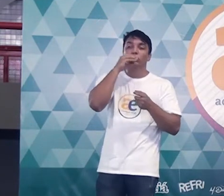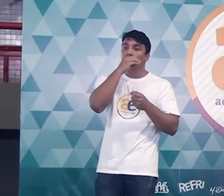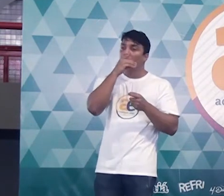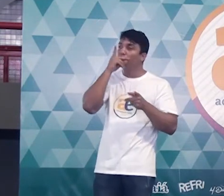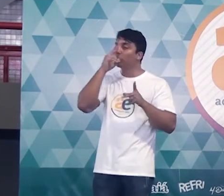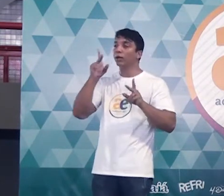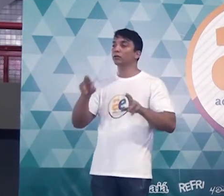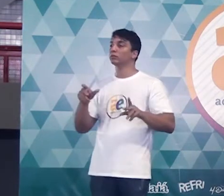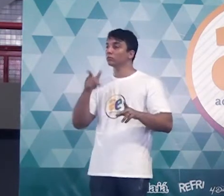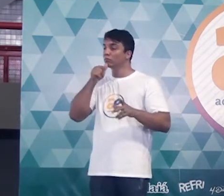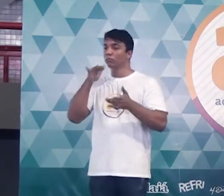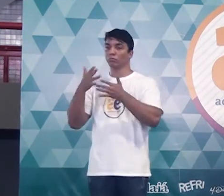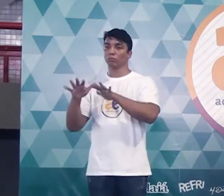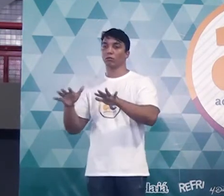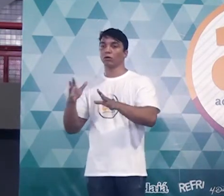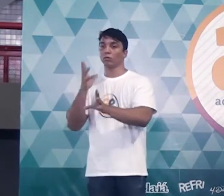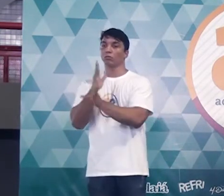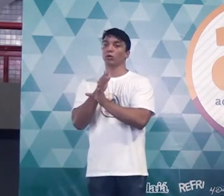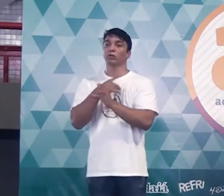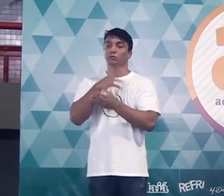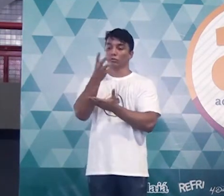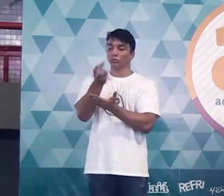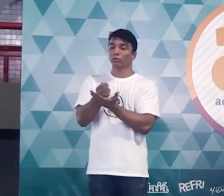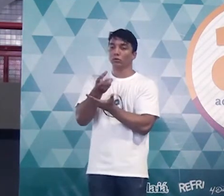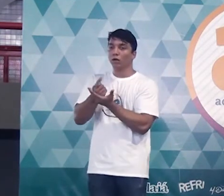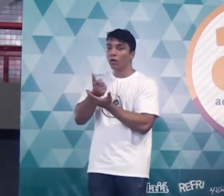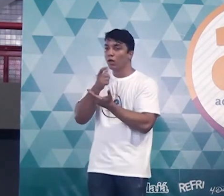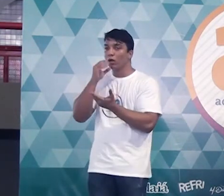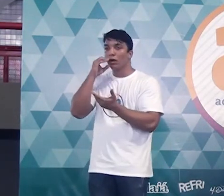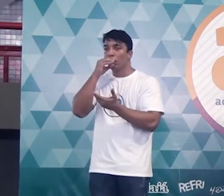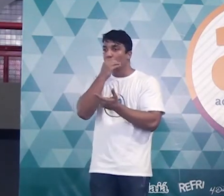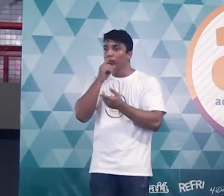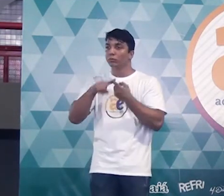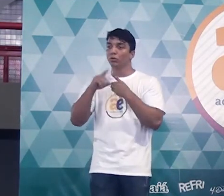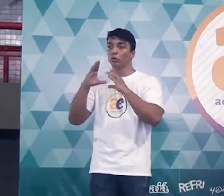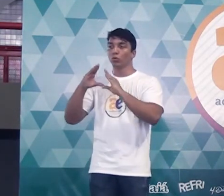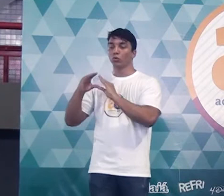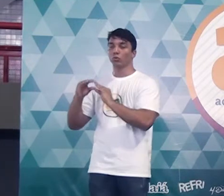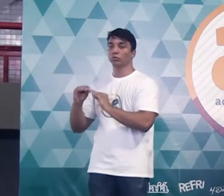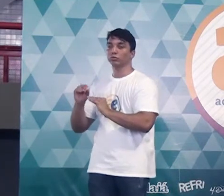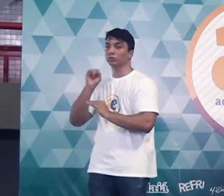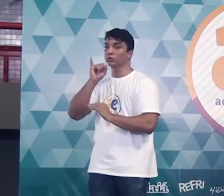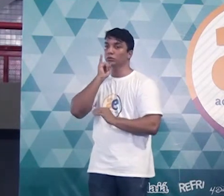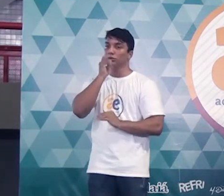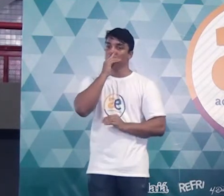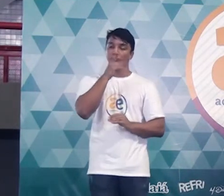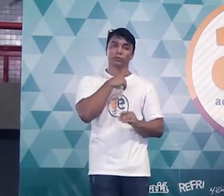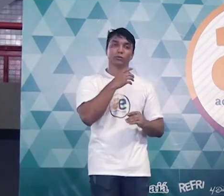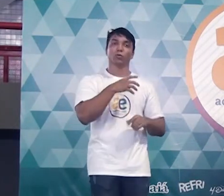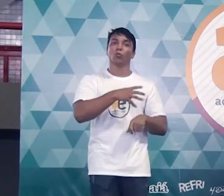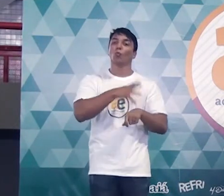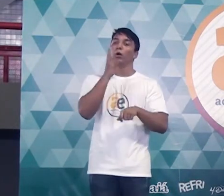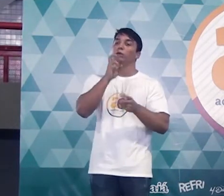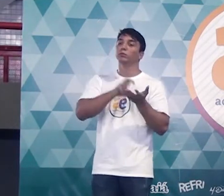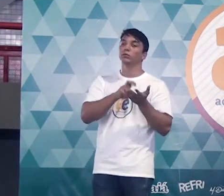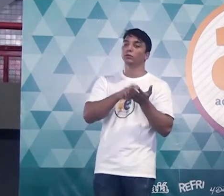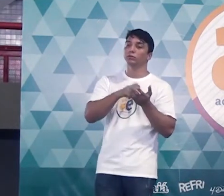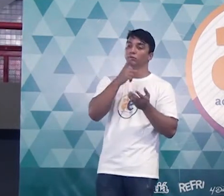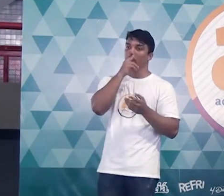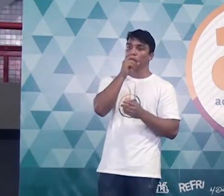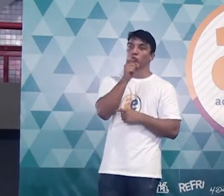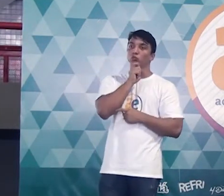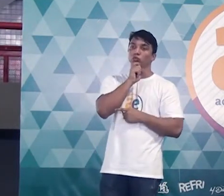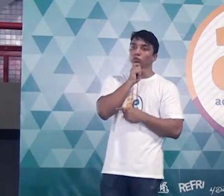água do mar, né? Ela recebe calor e aí ela vai resfriando lentamente, porque se você for tomar banho de piscina 4 horas da manhã, ela tá